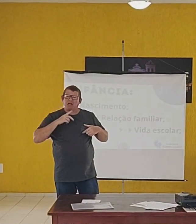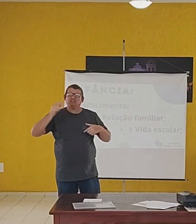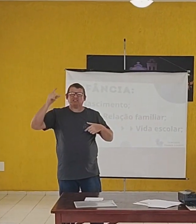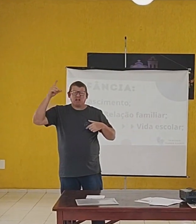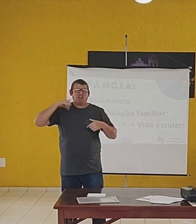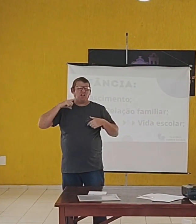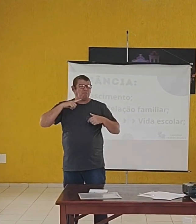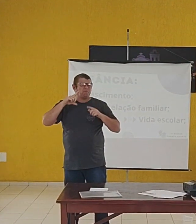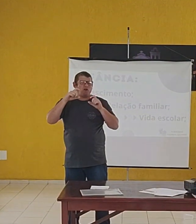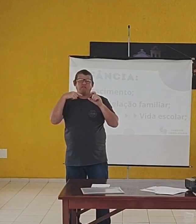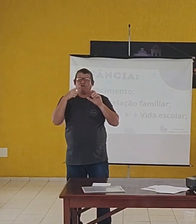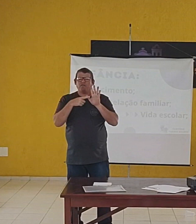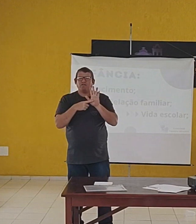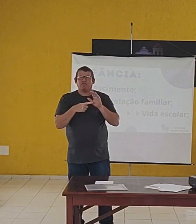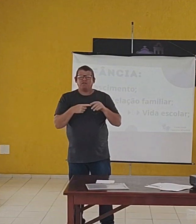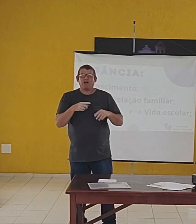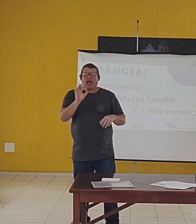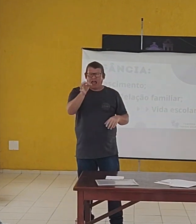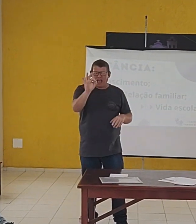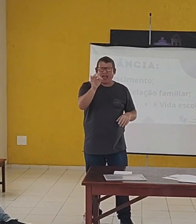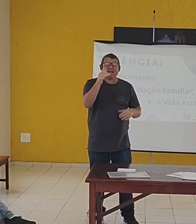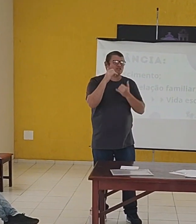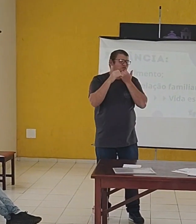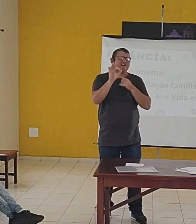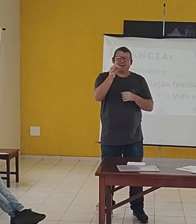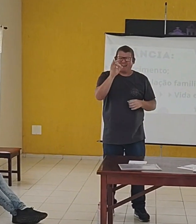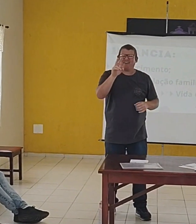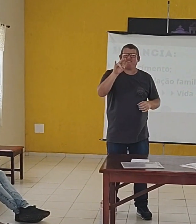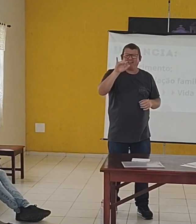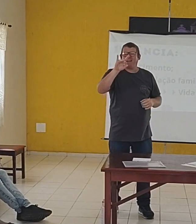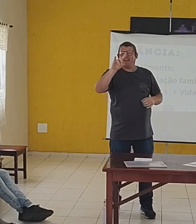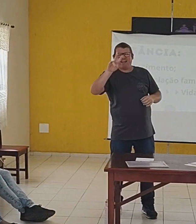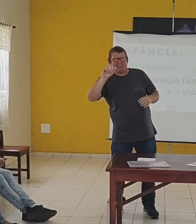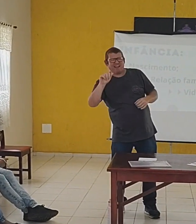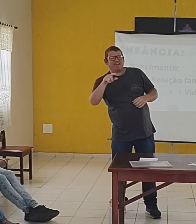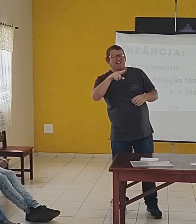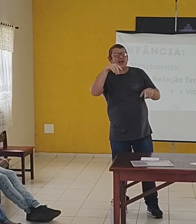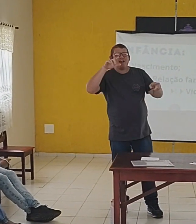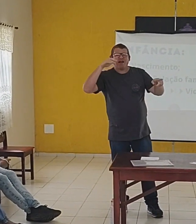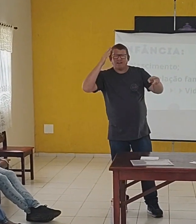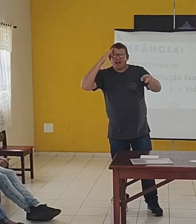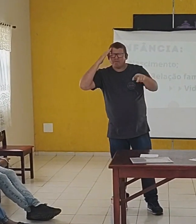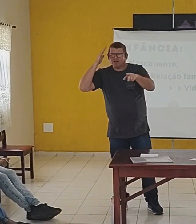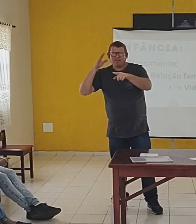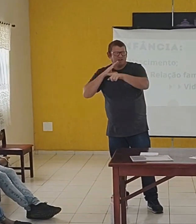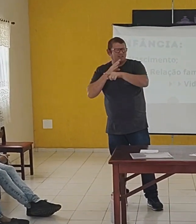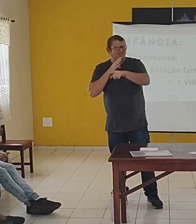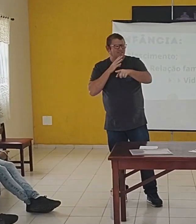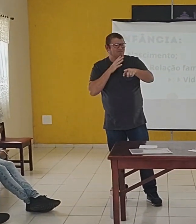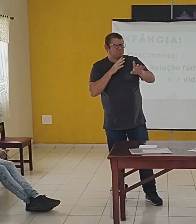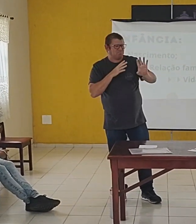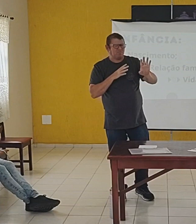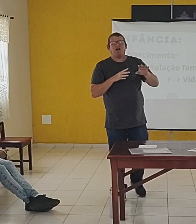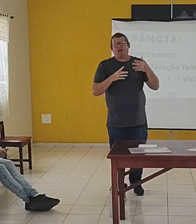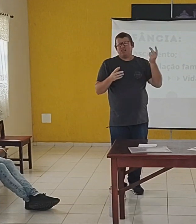algumas de suas participações e colaborações no curso. A história dele, assim como de todos aqui neste trabalho,